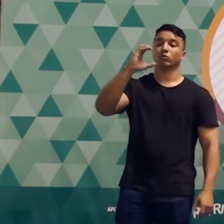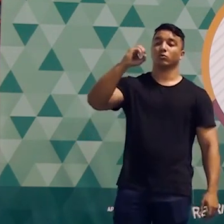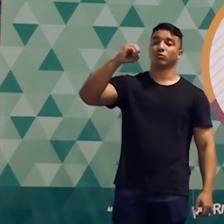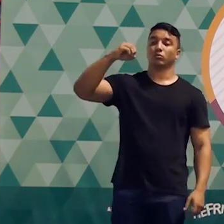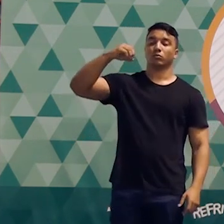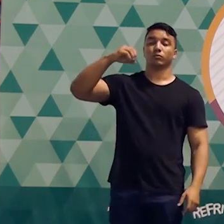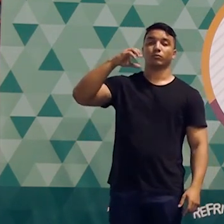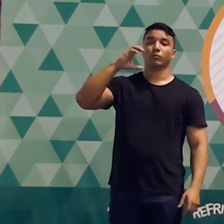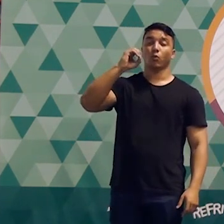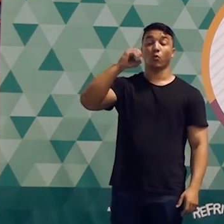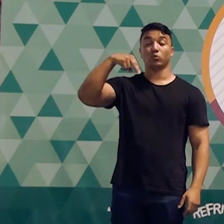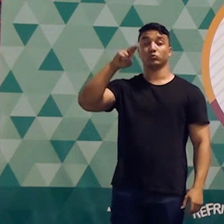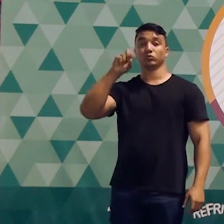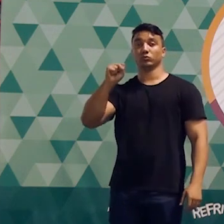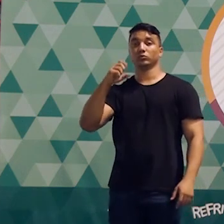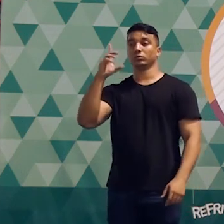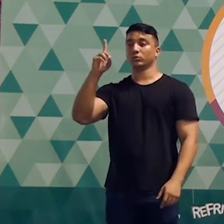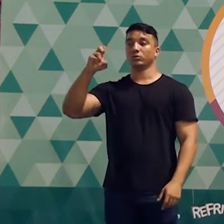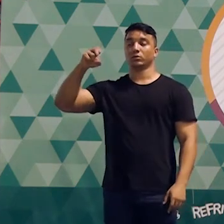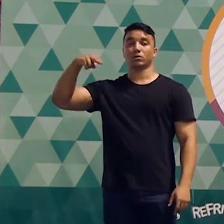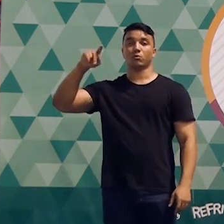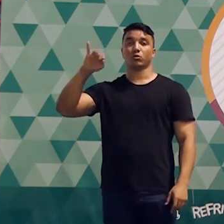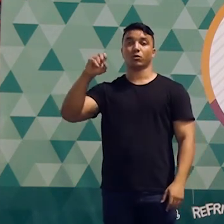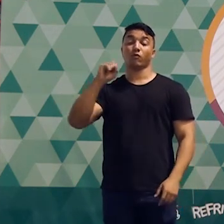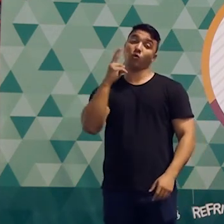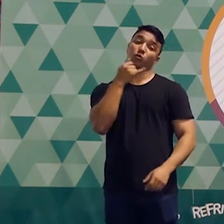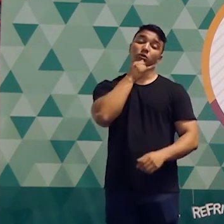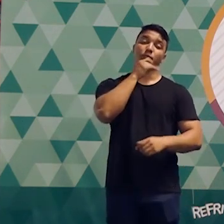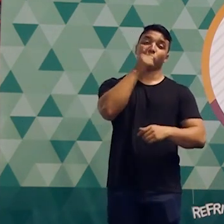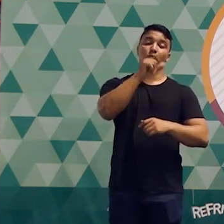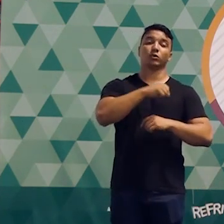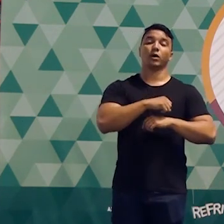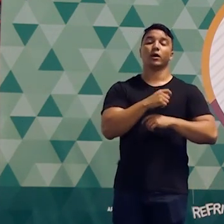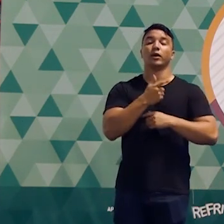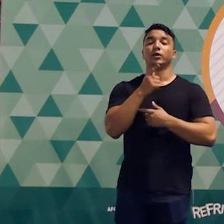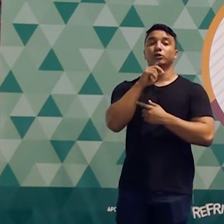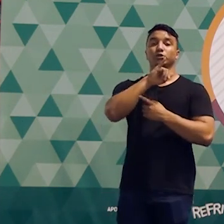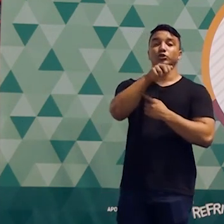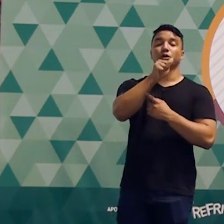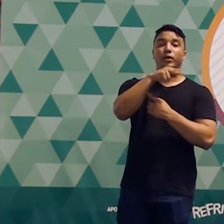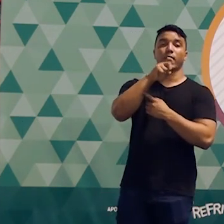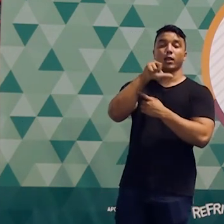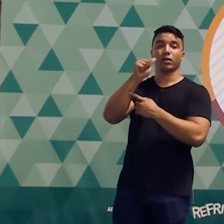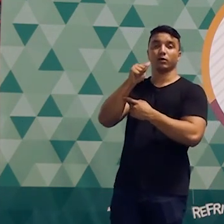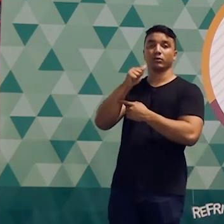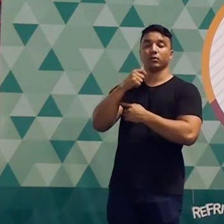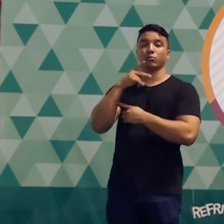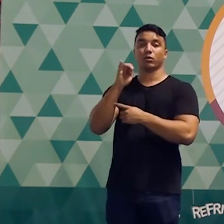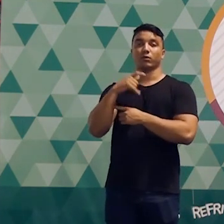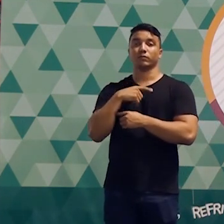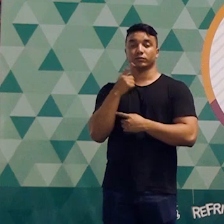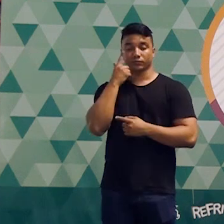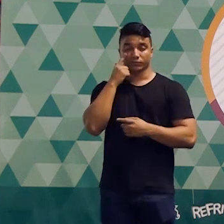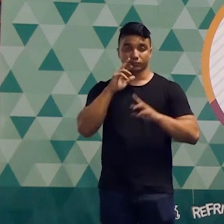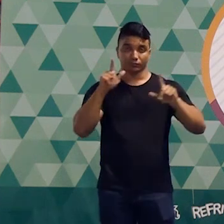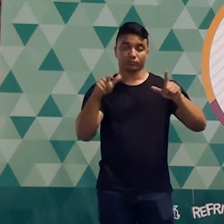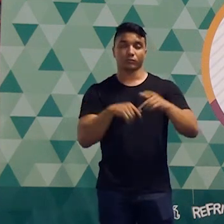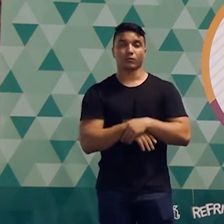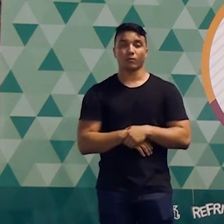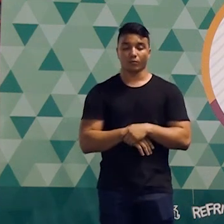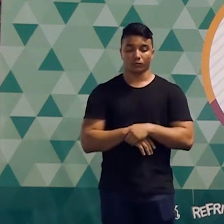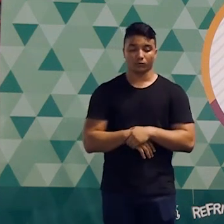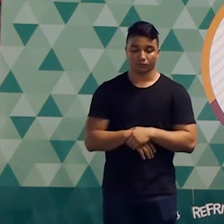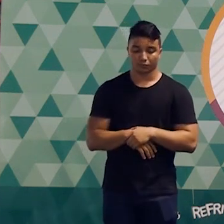bônus demográfico ou janela demográfica. O que é o bônus demográfico